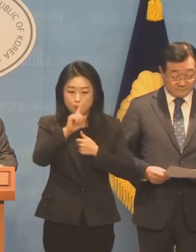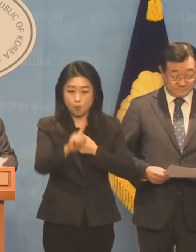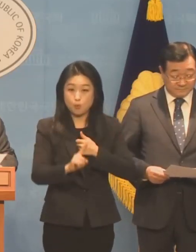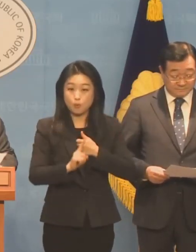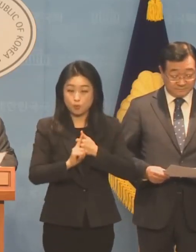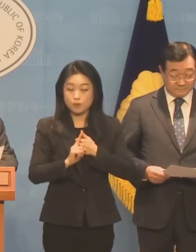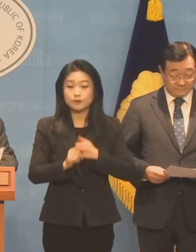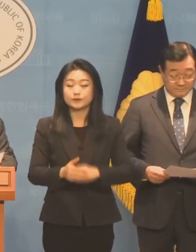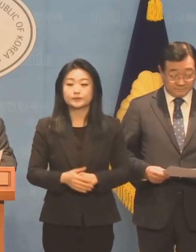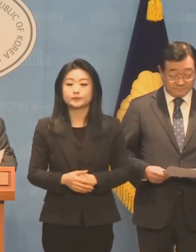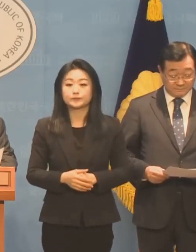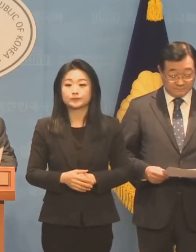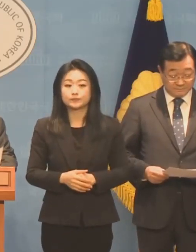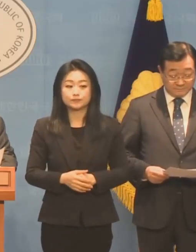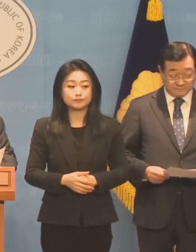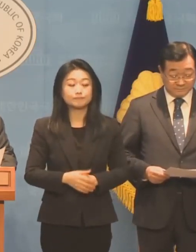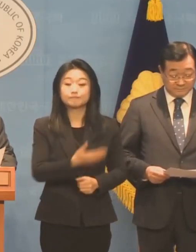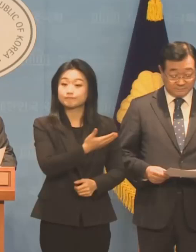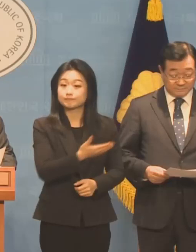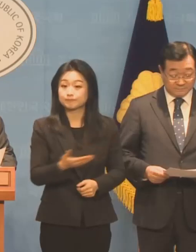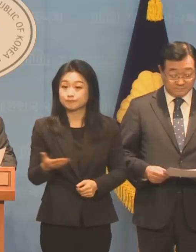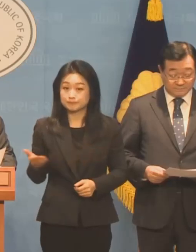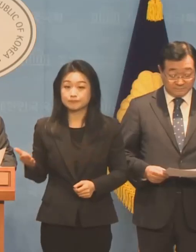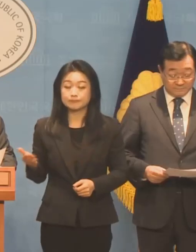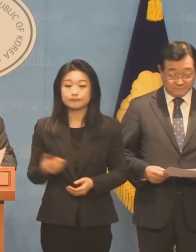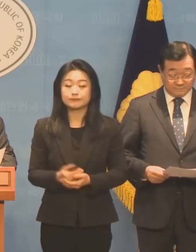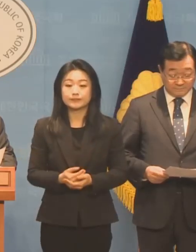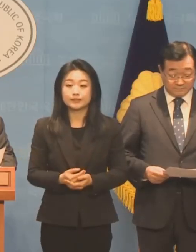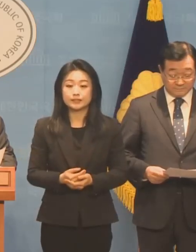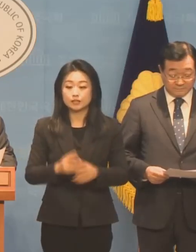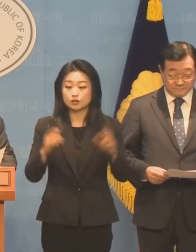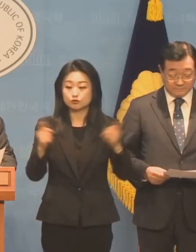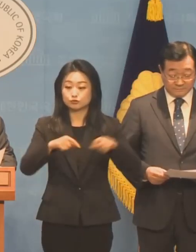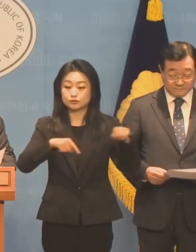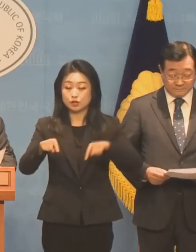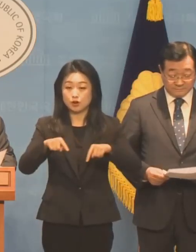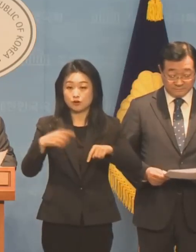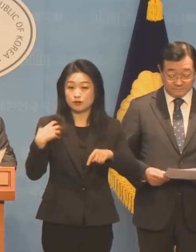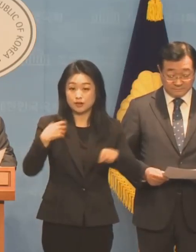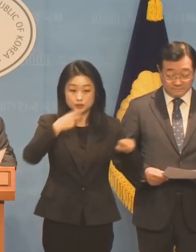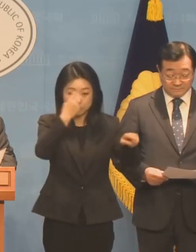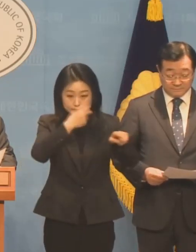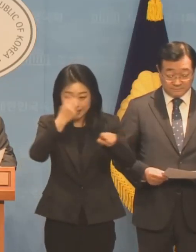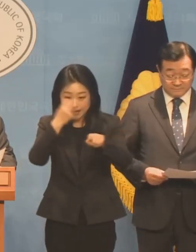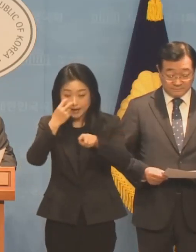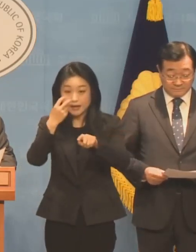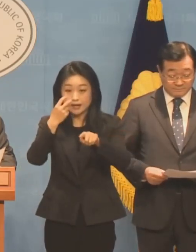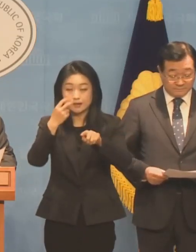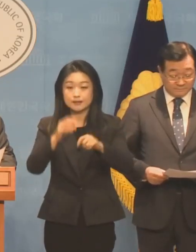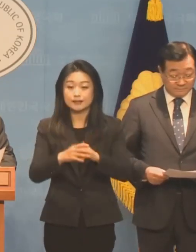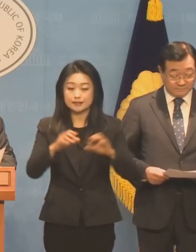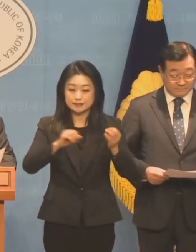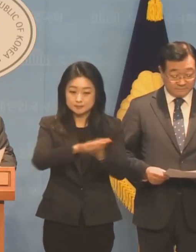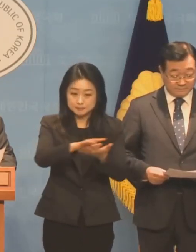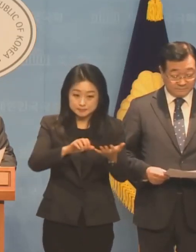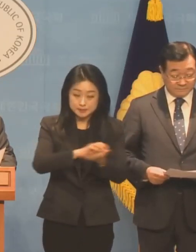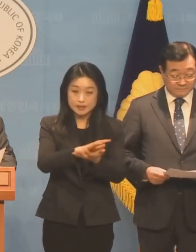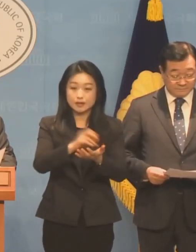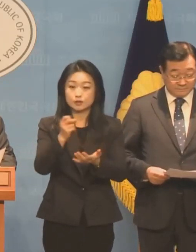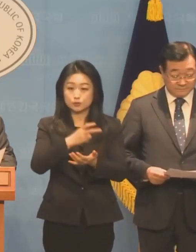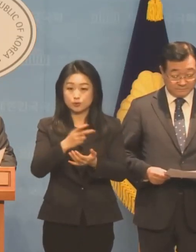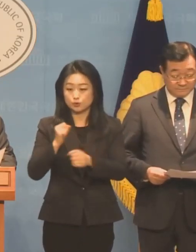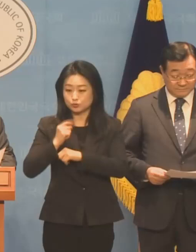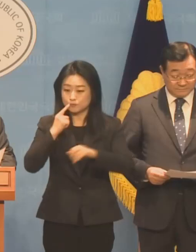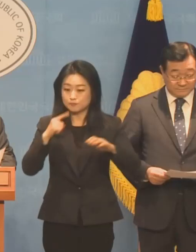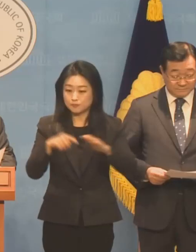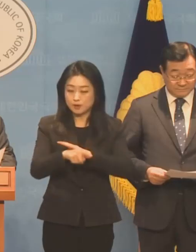더불어민주당 국정조사 특별위원들은 이번 국정조사를 통해서 비상계엄과 내란의 전모를